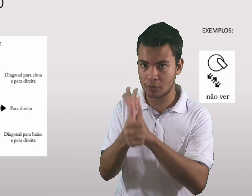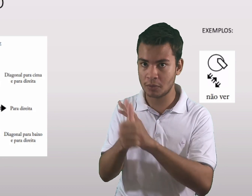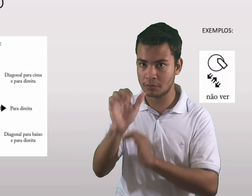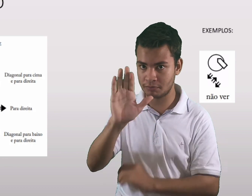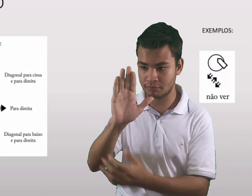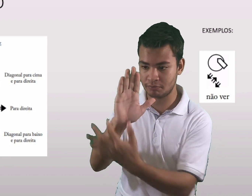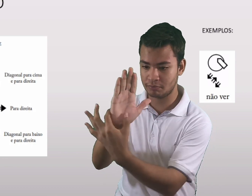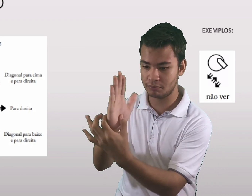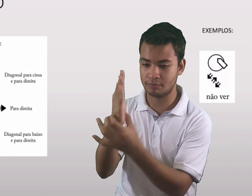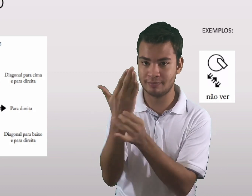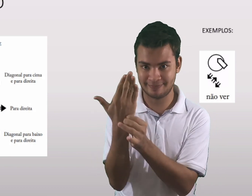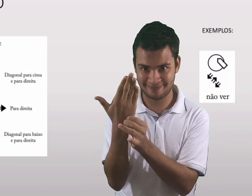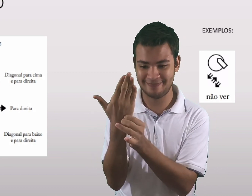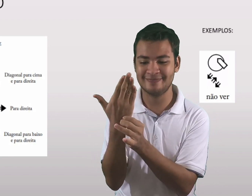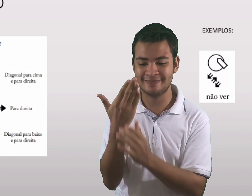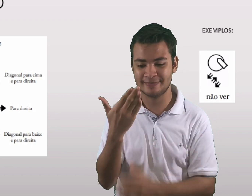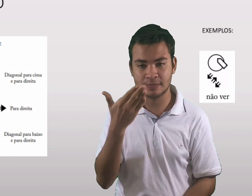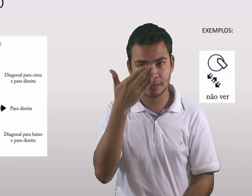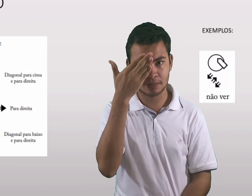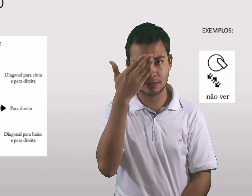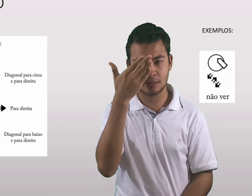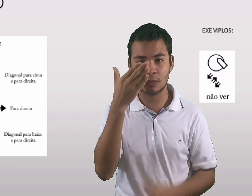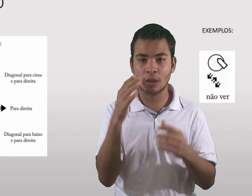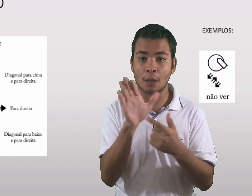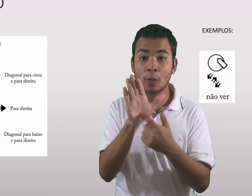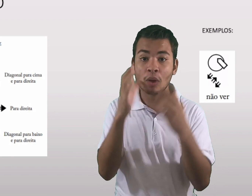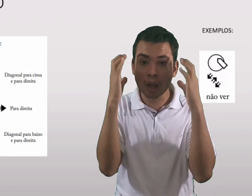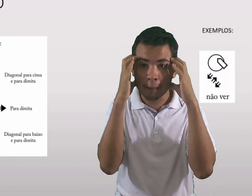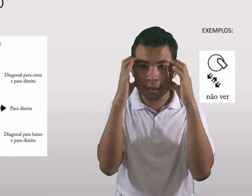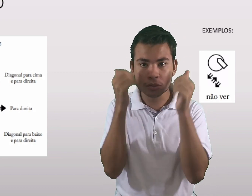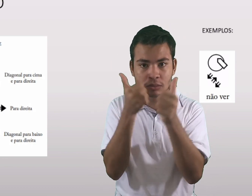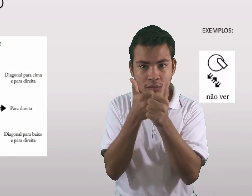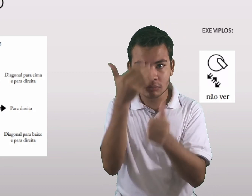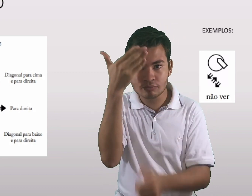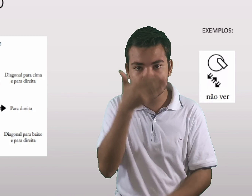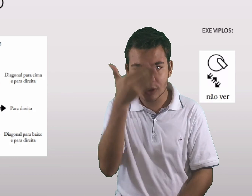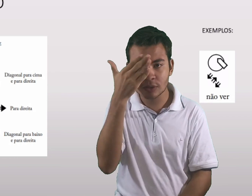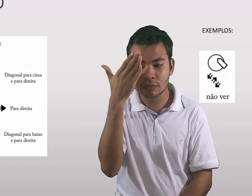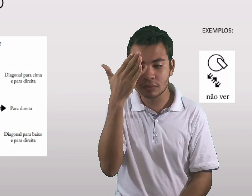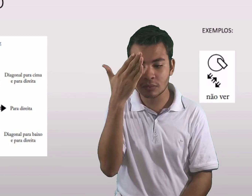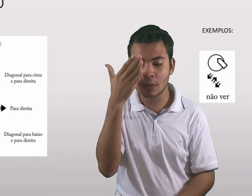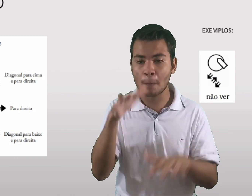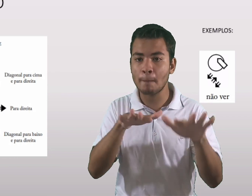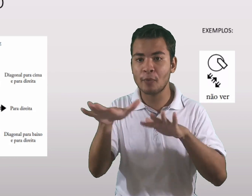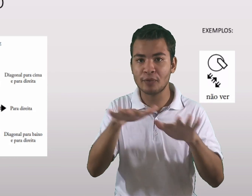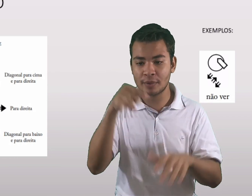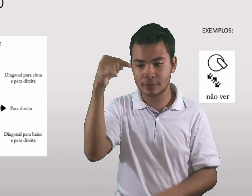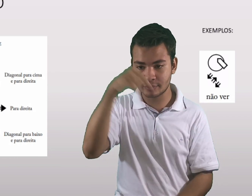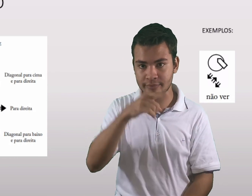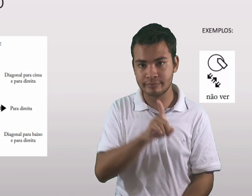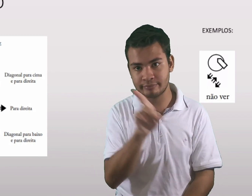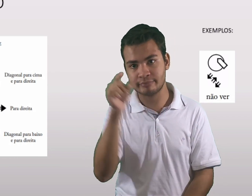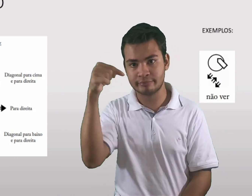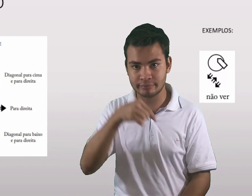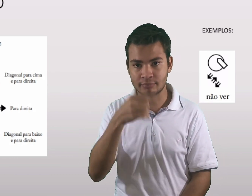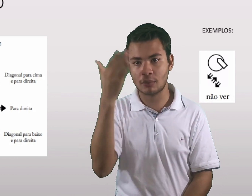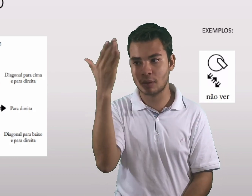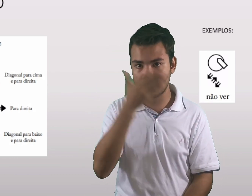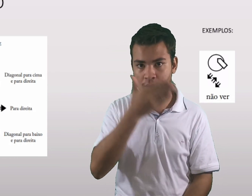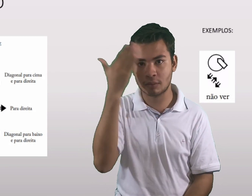Então, essa é a configuração de mão, virada para mim, é o que vejo a palma. Está em frente à cabeça e o movimento